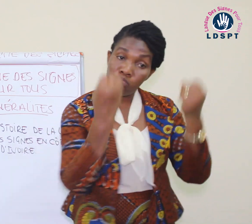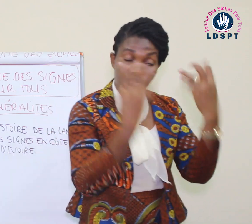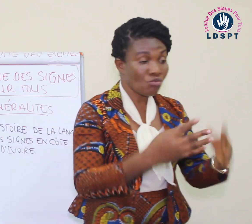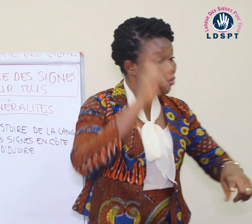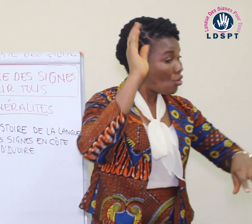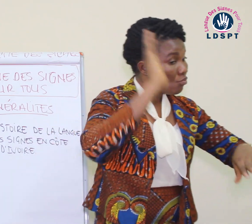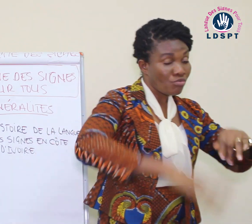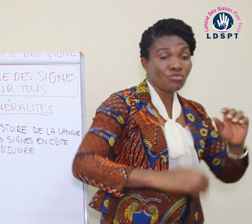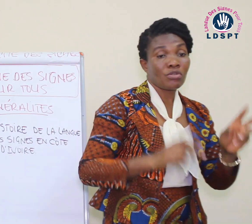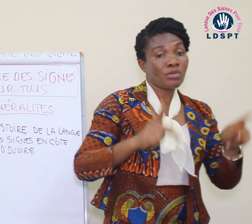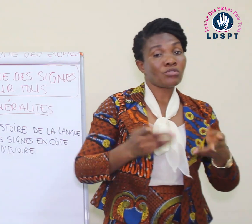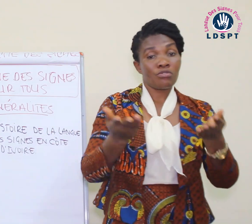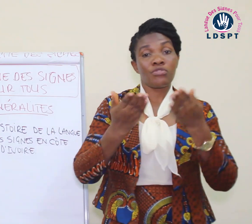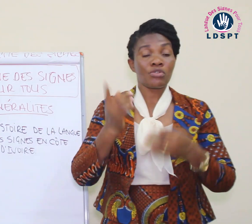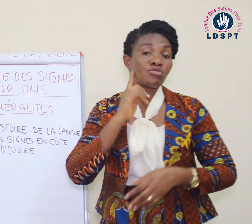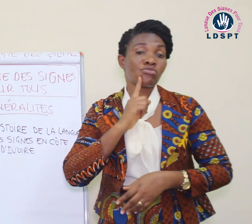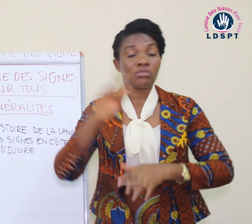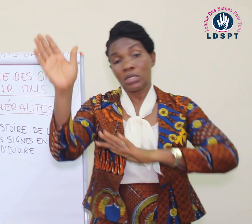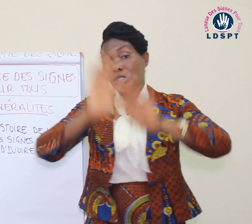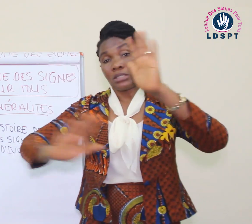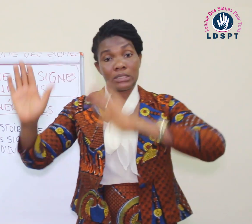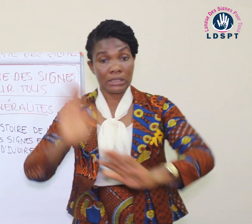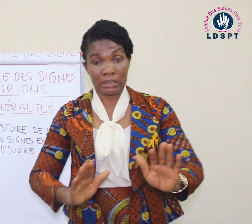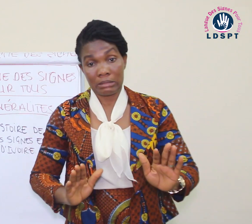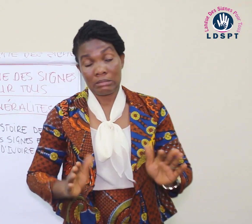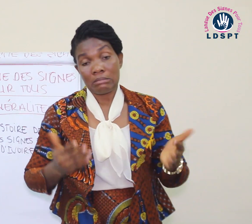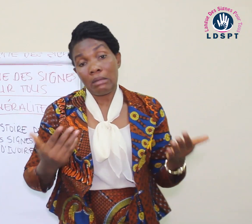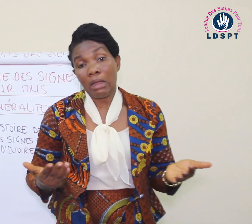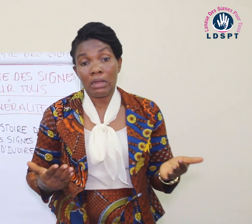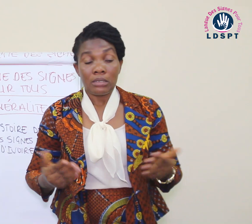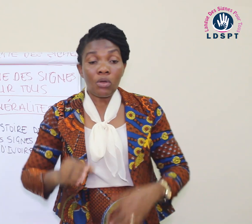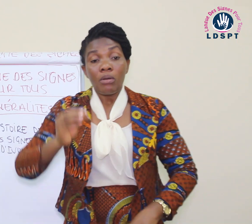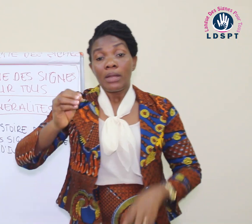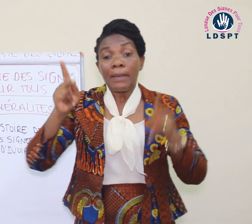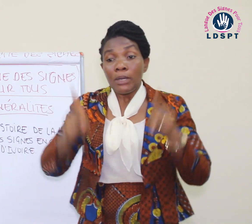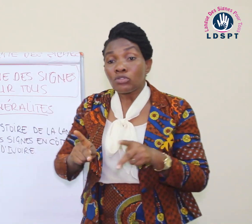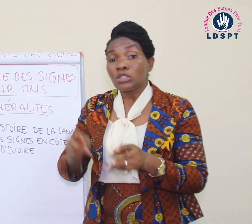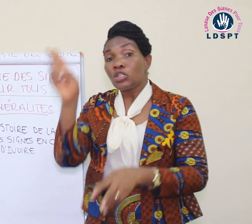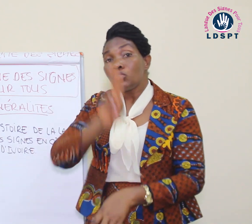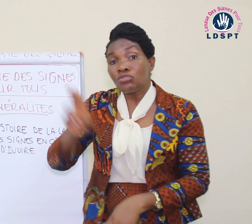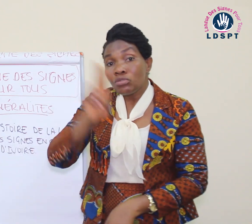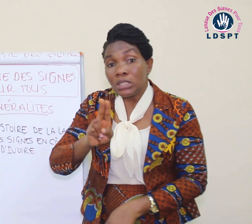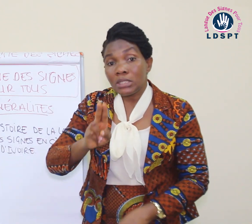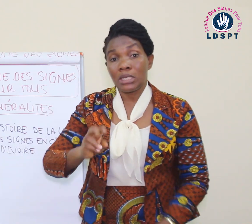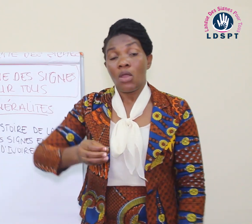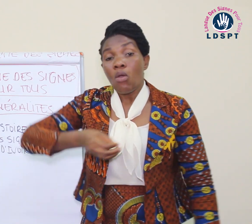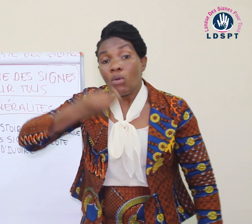éducatives. Les oralistes français et italiens avaient préparé